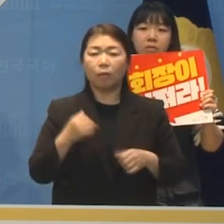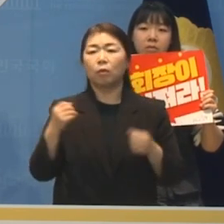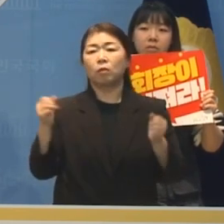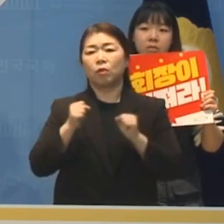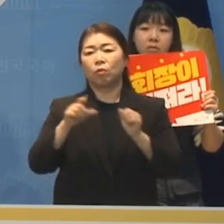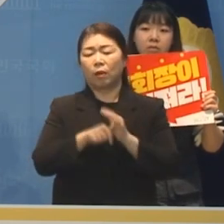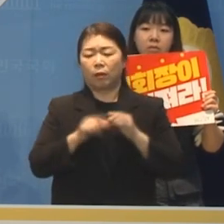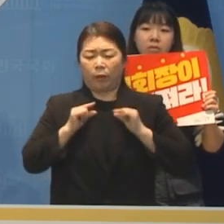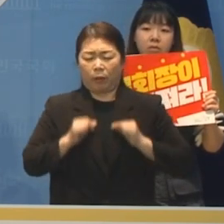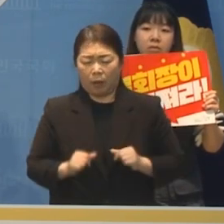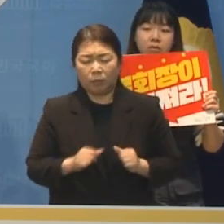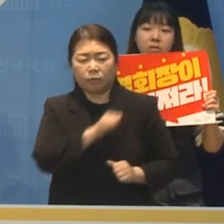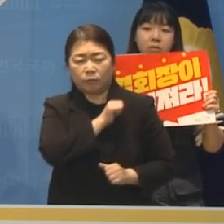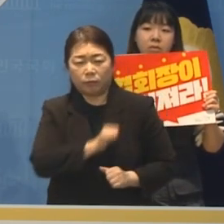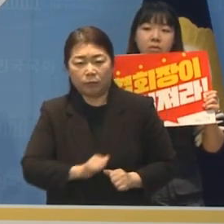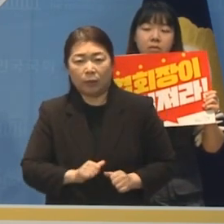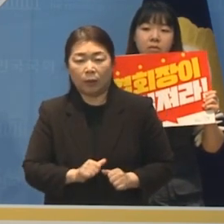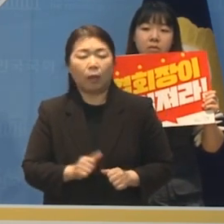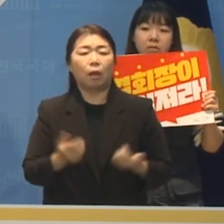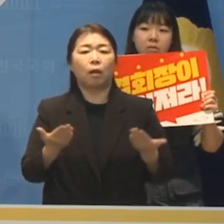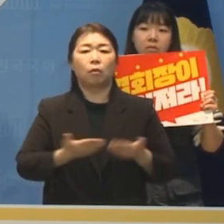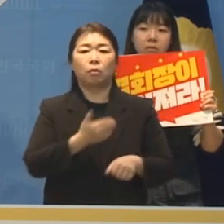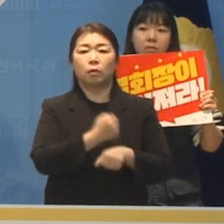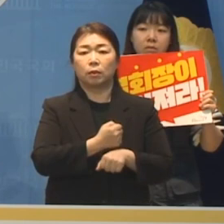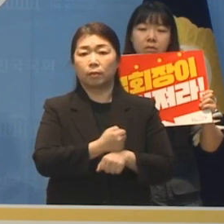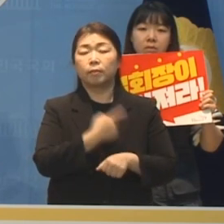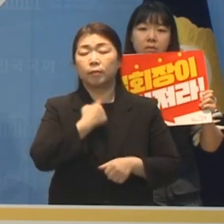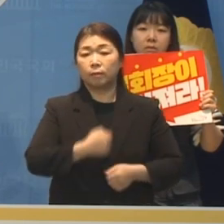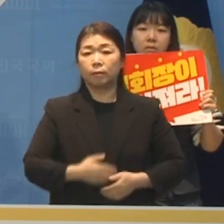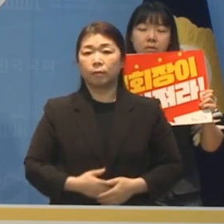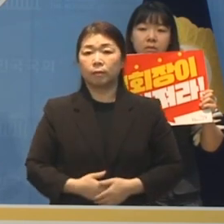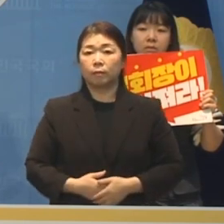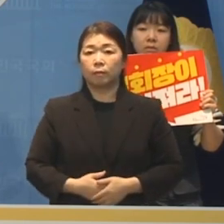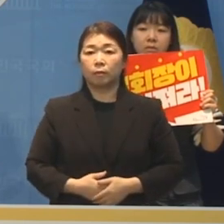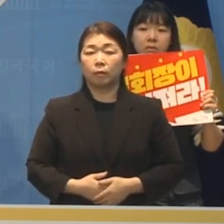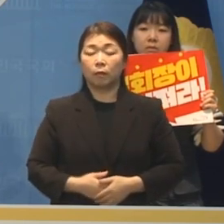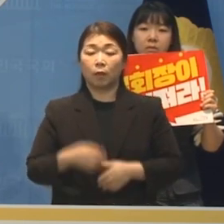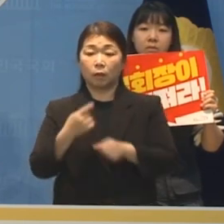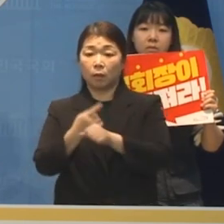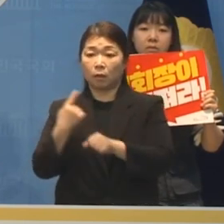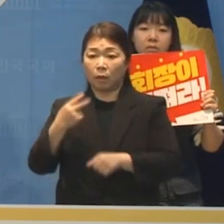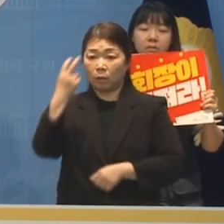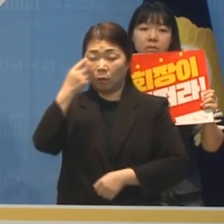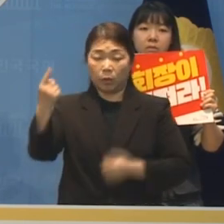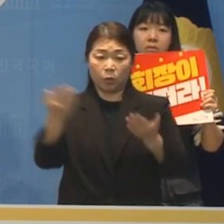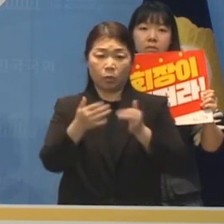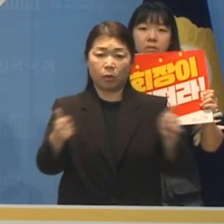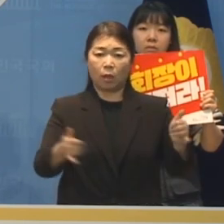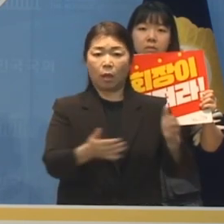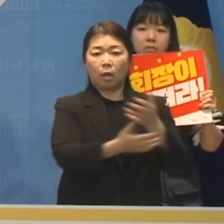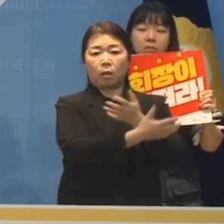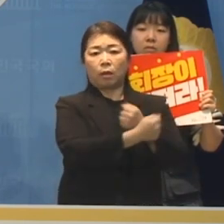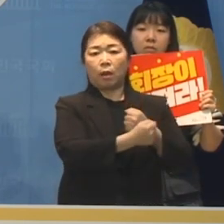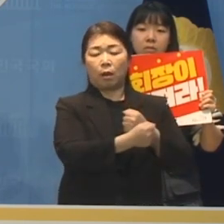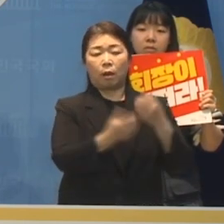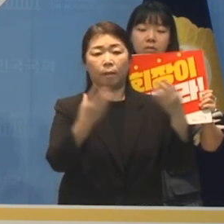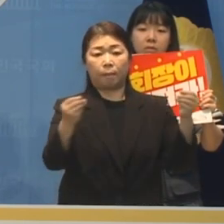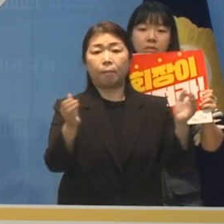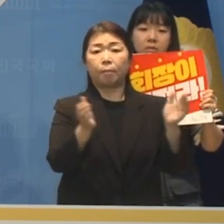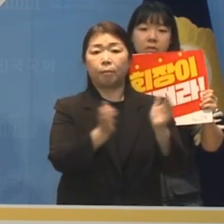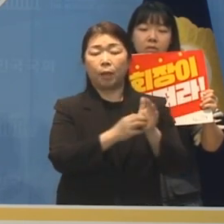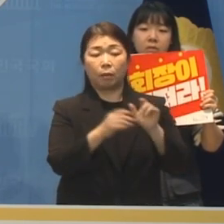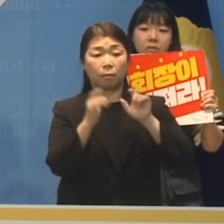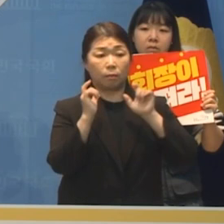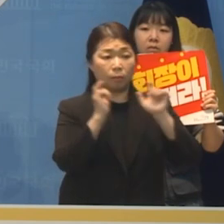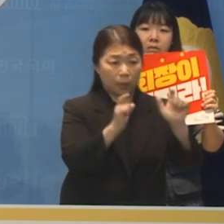겨울에는 얇은 외투 한 장을 걸치고 일했습니다. 작년 경비 노동자들이 계약 만료 통보를